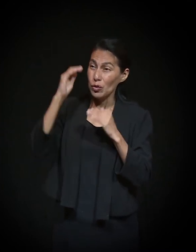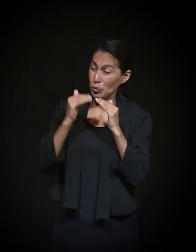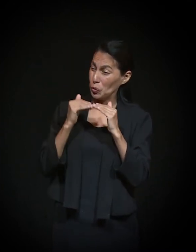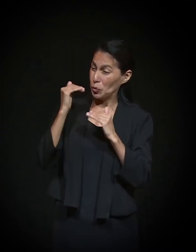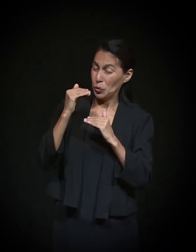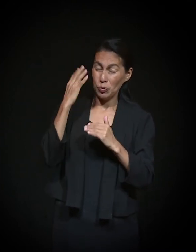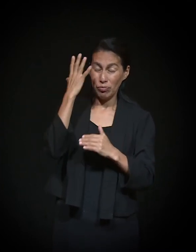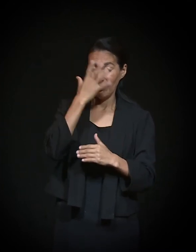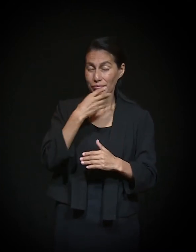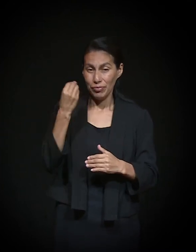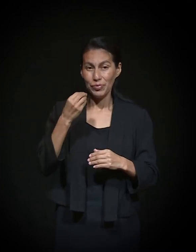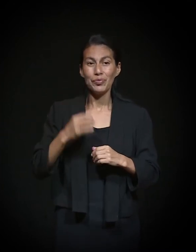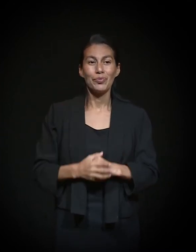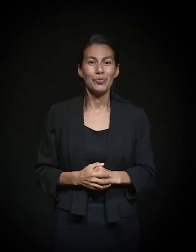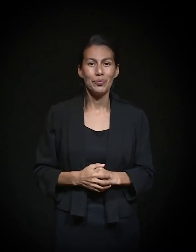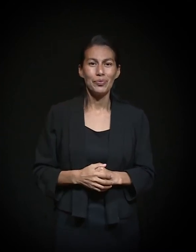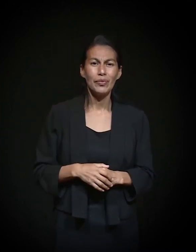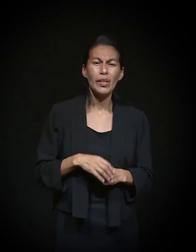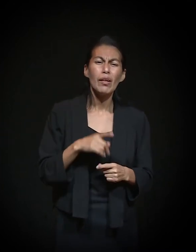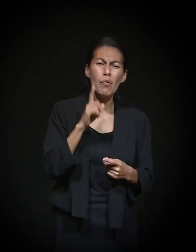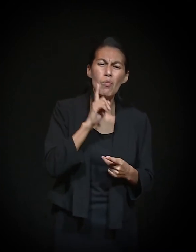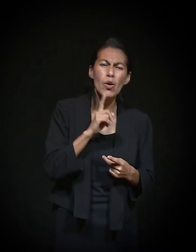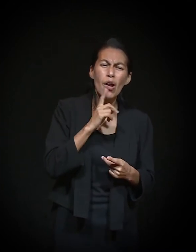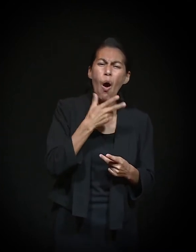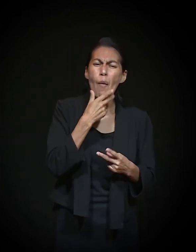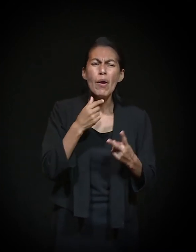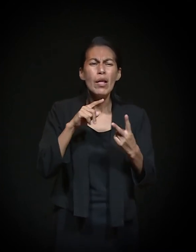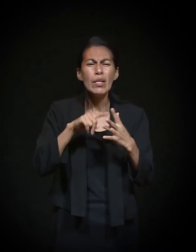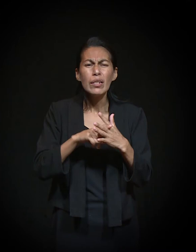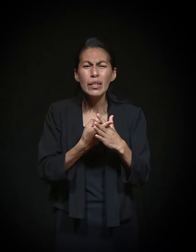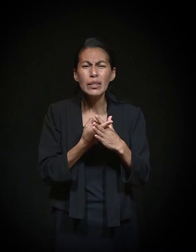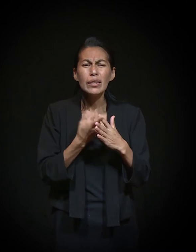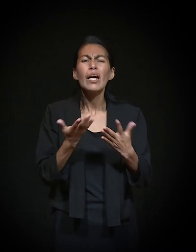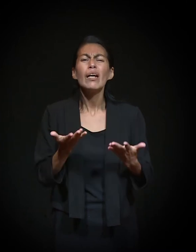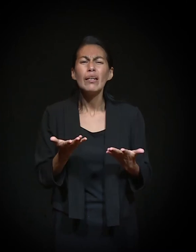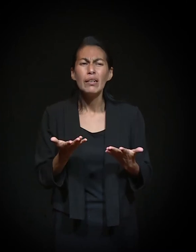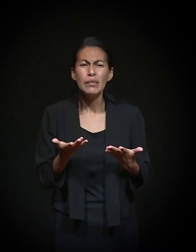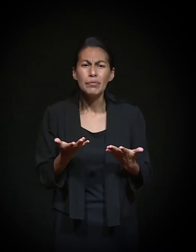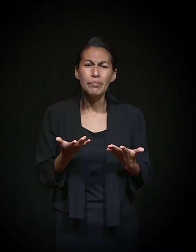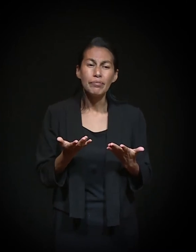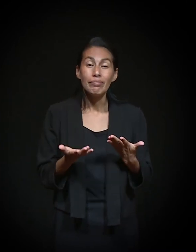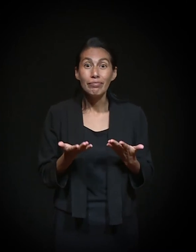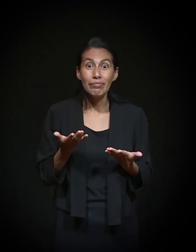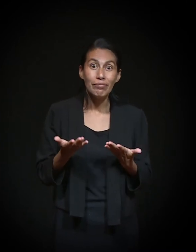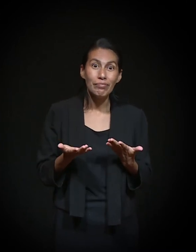¿Quién quiere iniciar? ¿Las damas primeras o los caballeros?